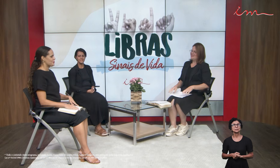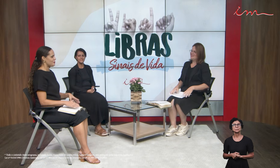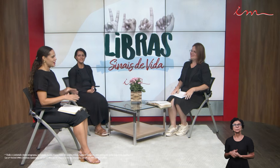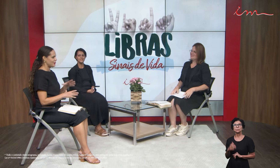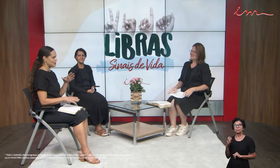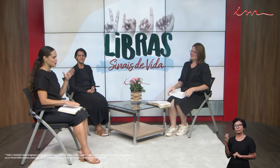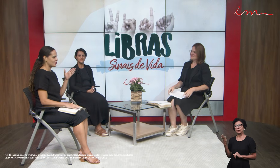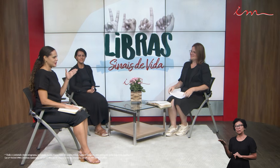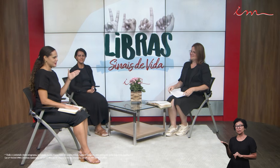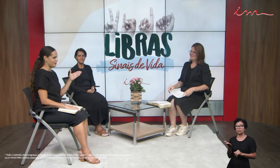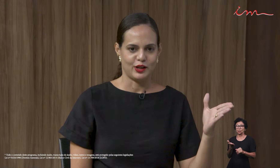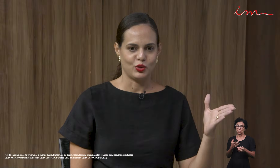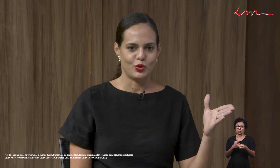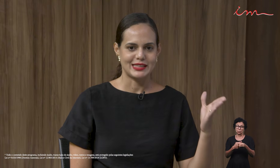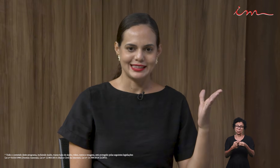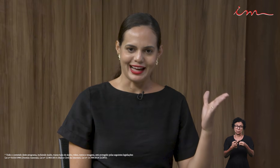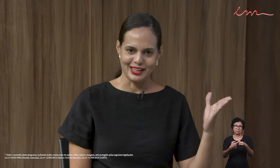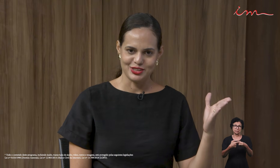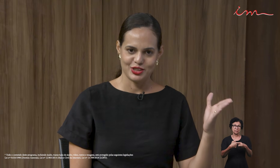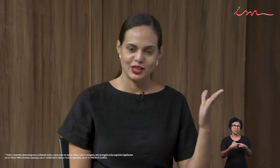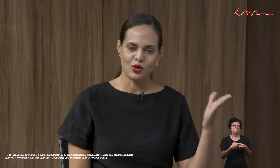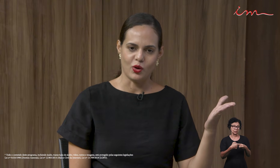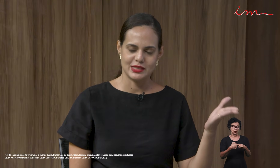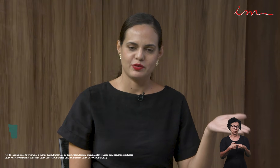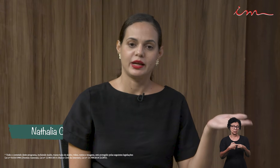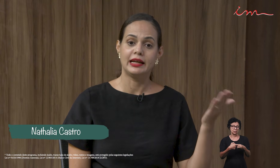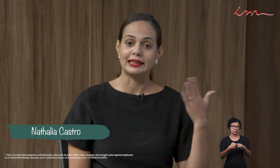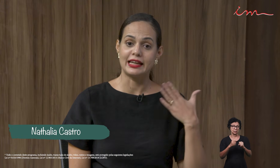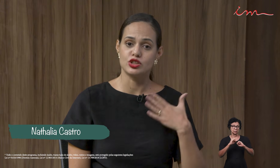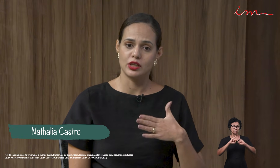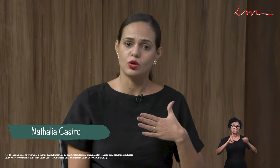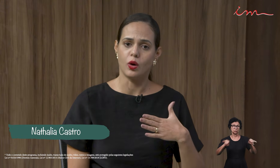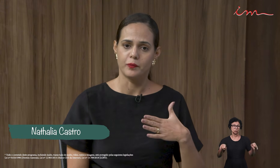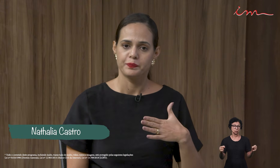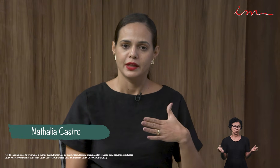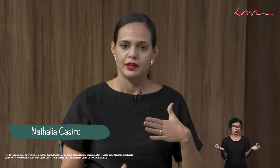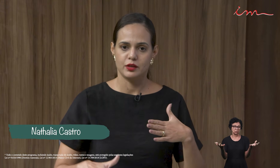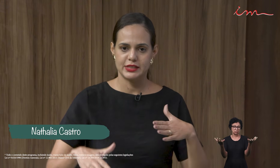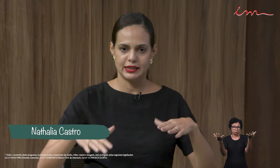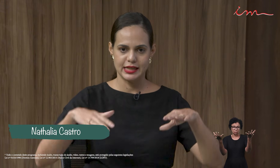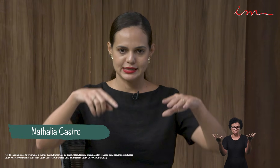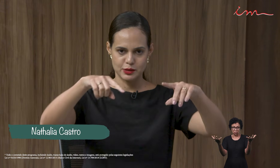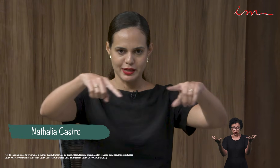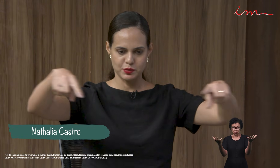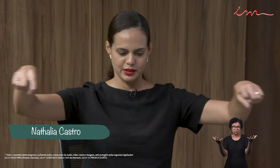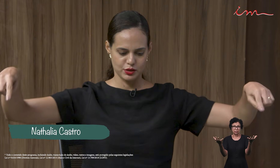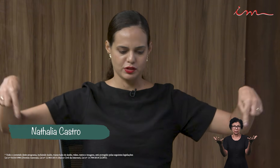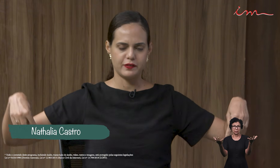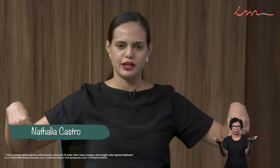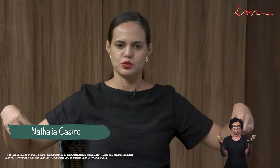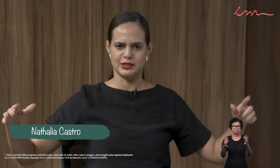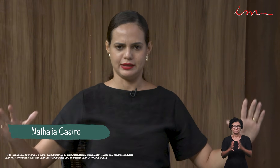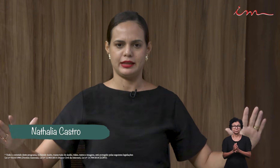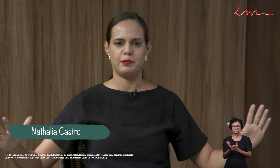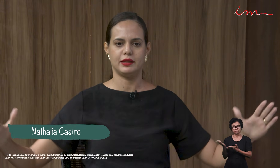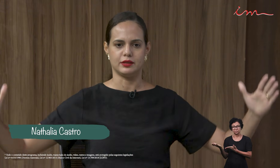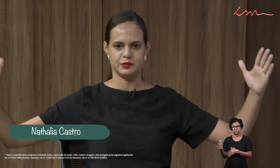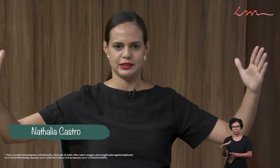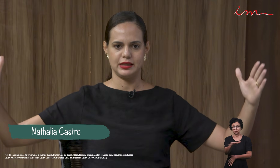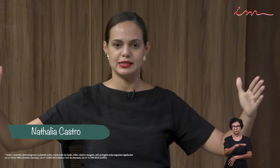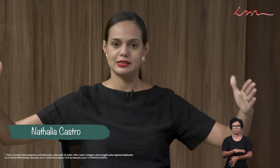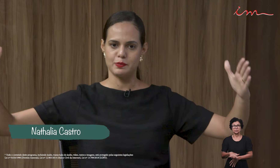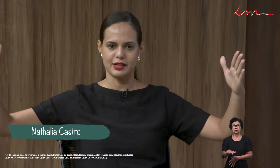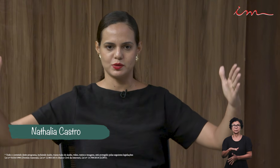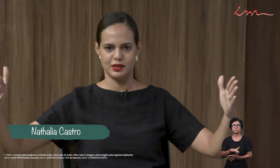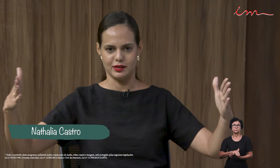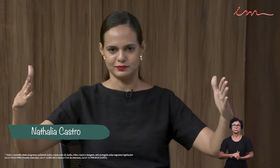Natália. Primeiramente, como a Priscila falou, a cidade, Jericó. Eles estavam querendo entrar em Jericó. Então, você tem esse espaço aqui na sua frente quando você está interpretando. Você